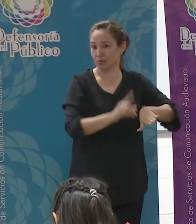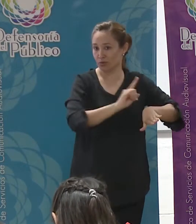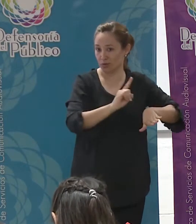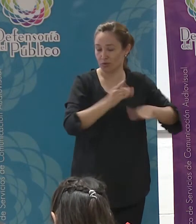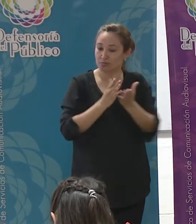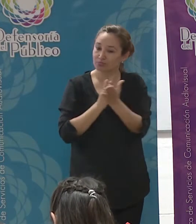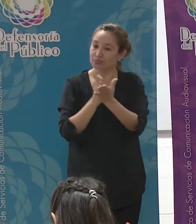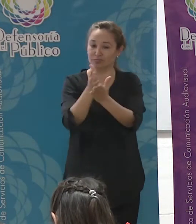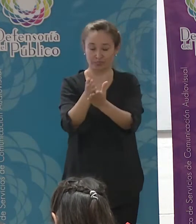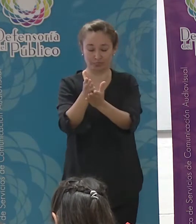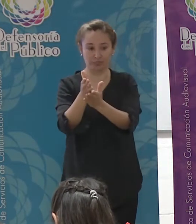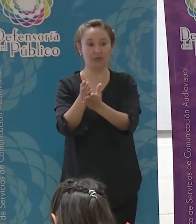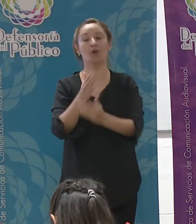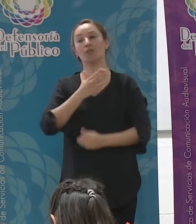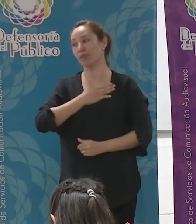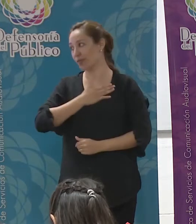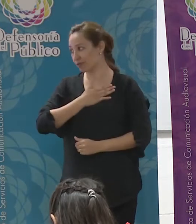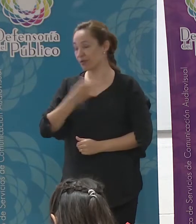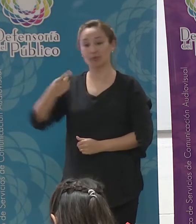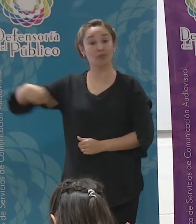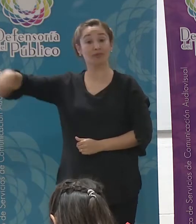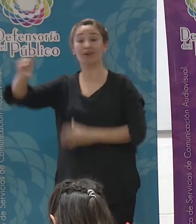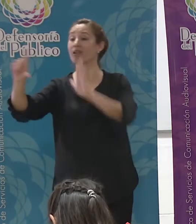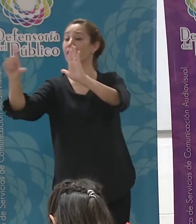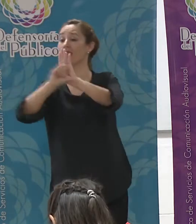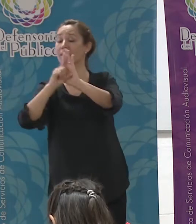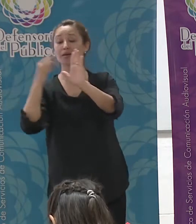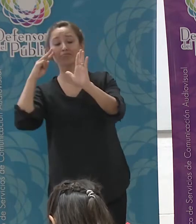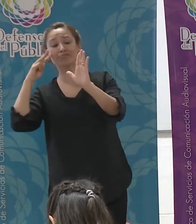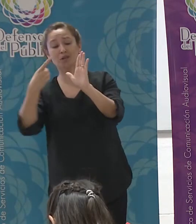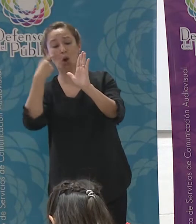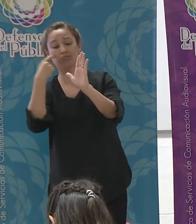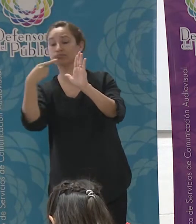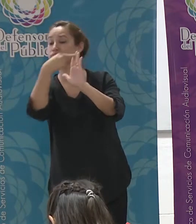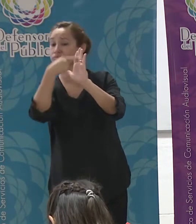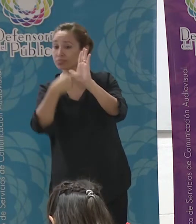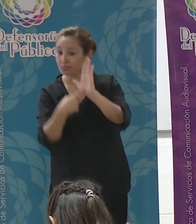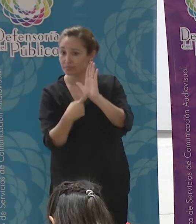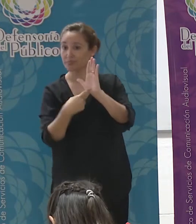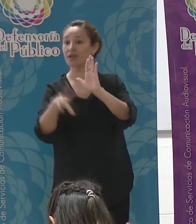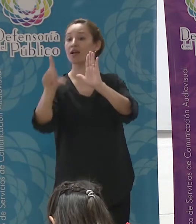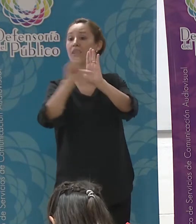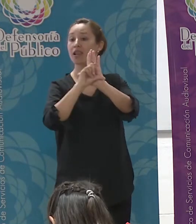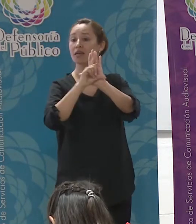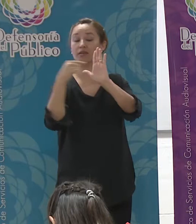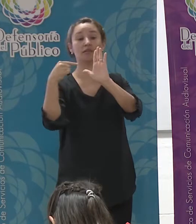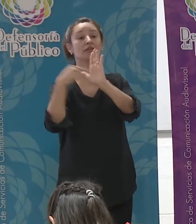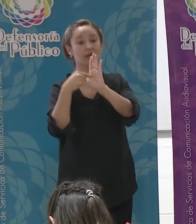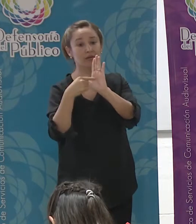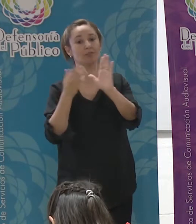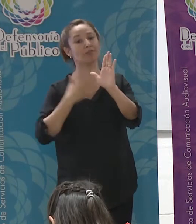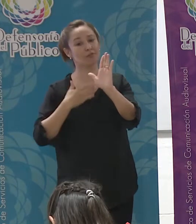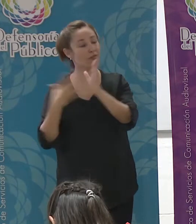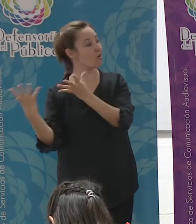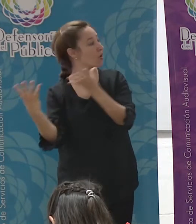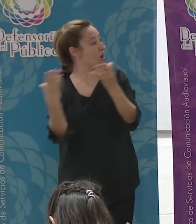Solicitamos fervientemente que ante una revisión de la ley o la elaboración de una completamente nueva, se nos